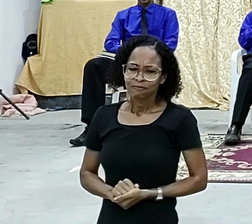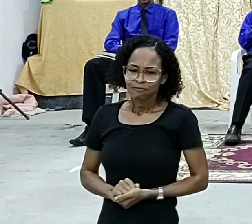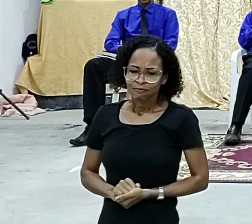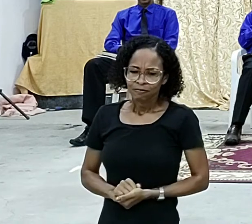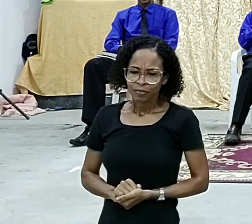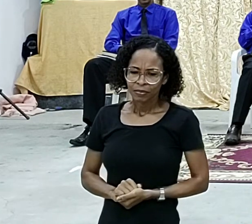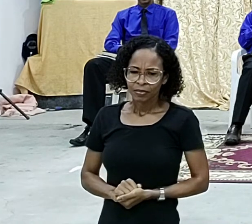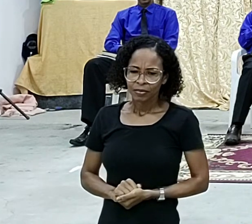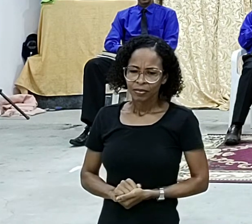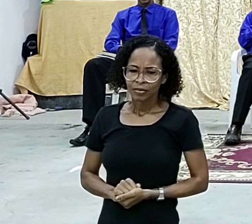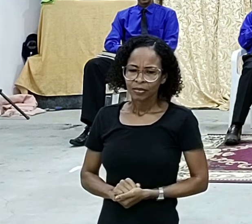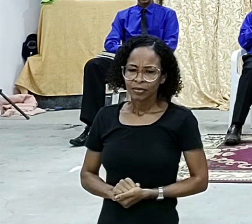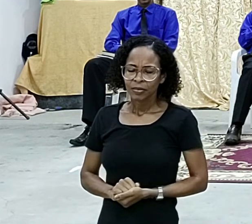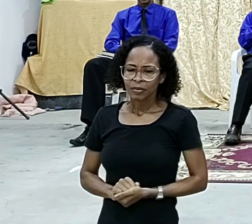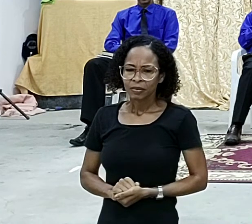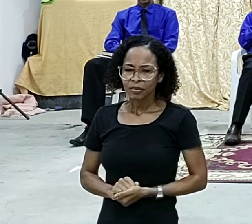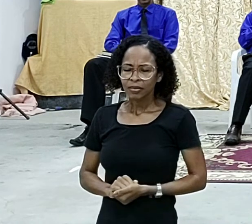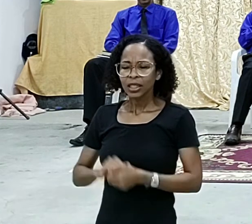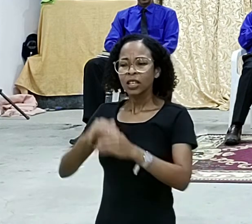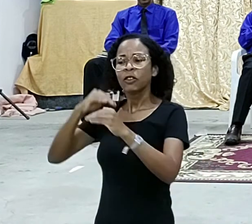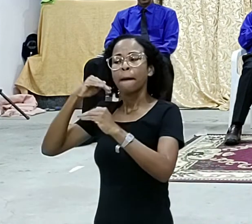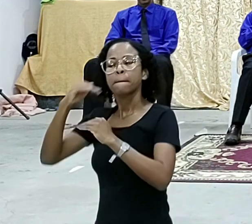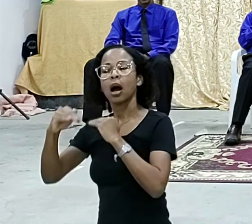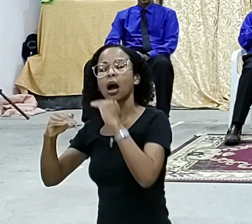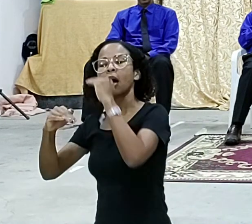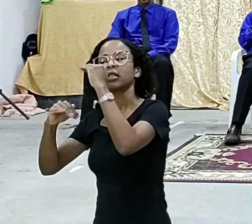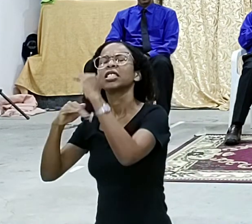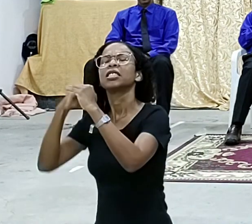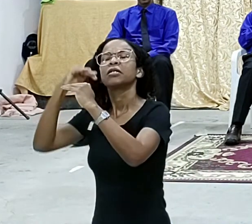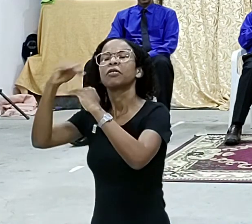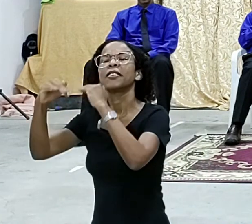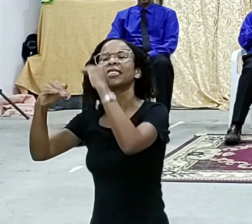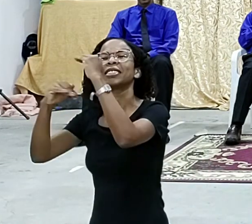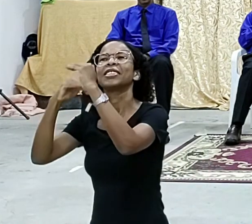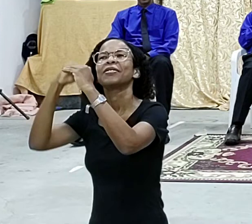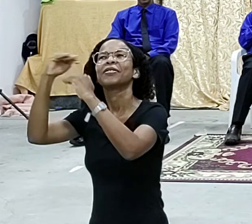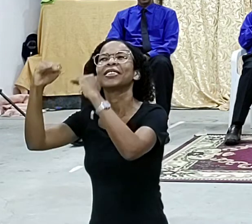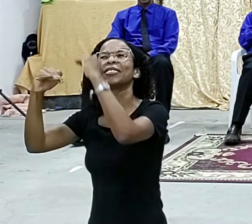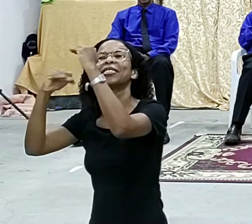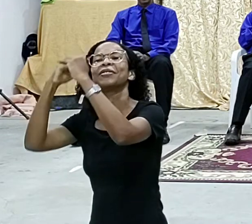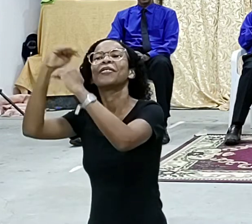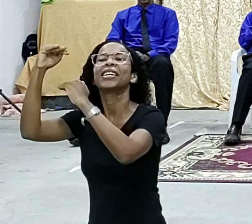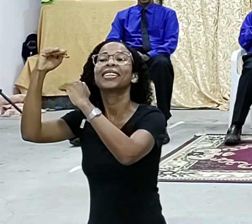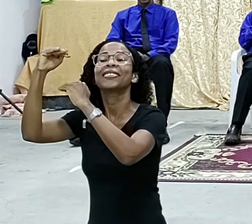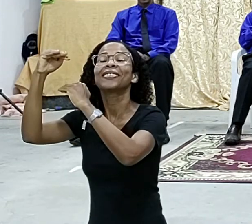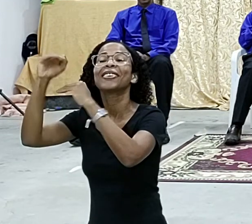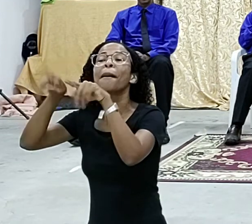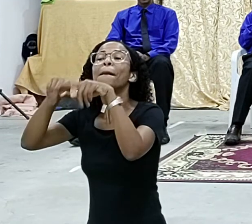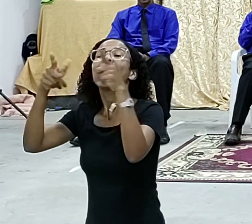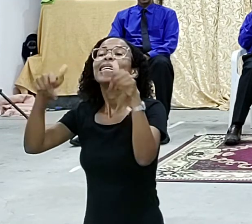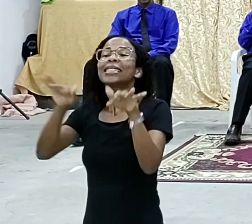Cada patamar que subimos, somos menor,